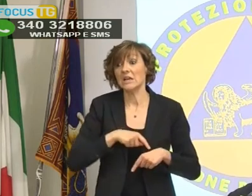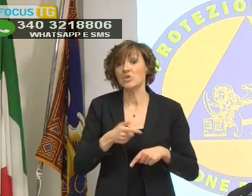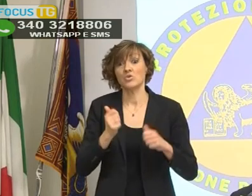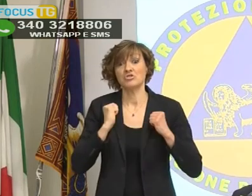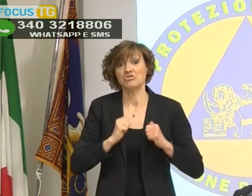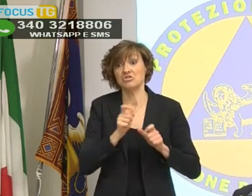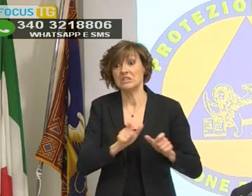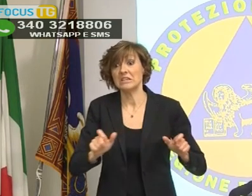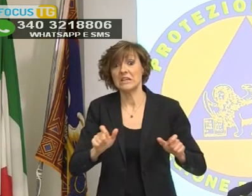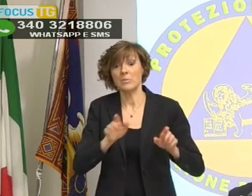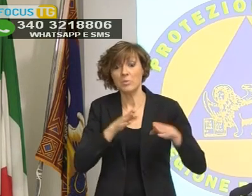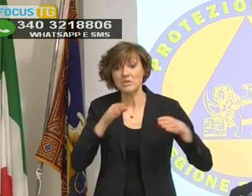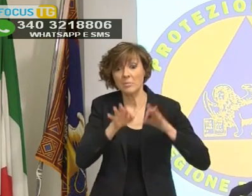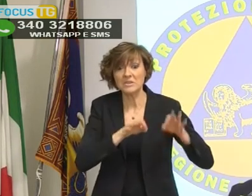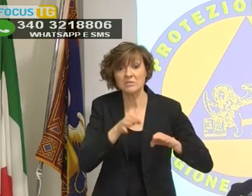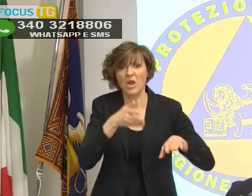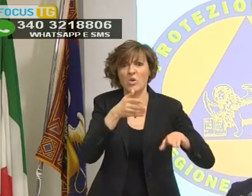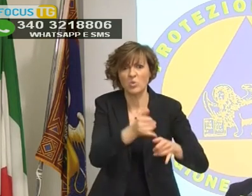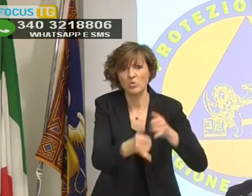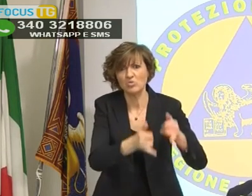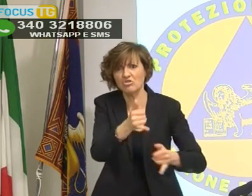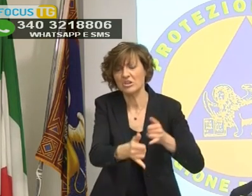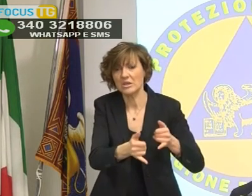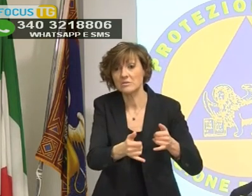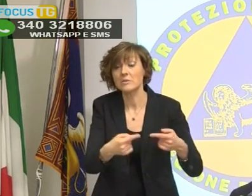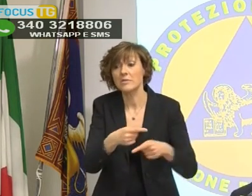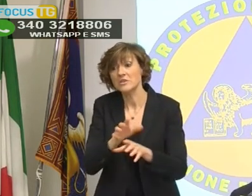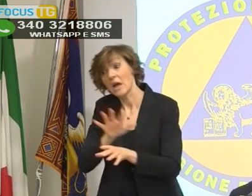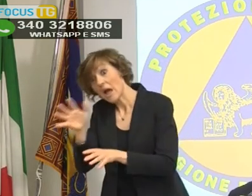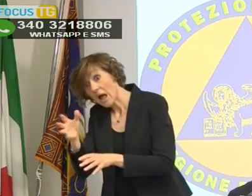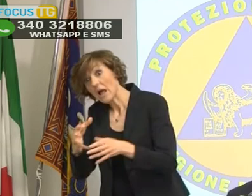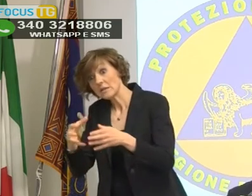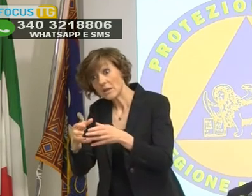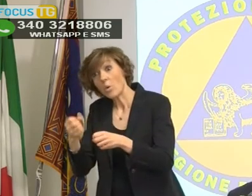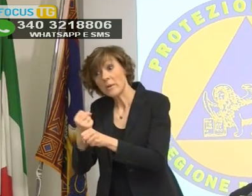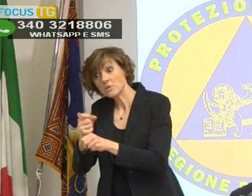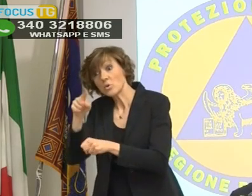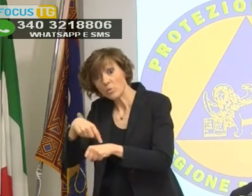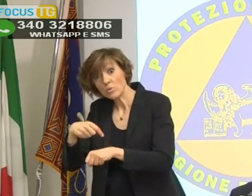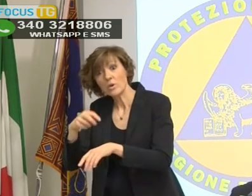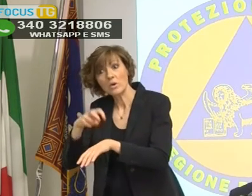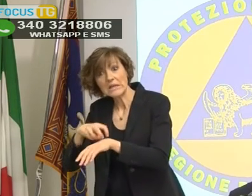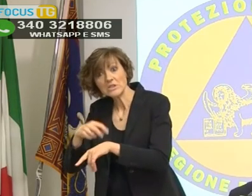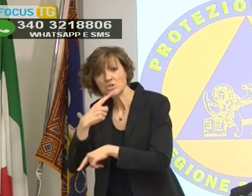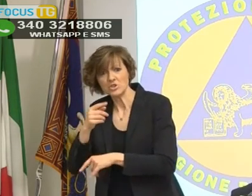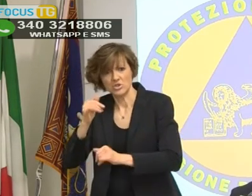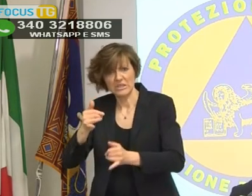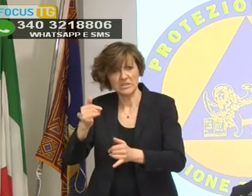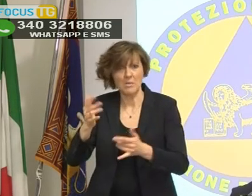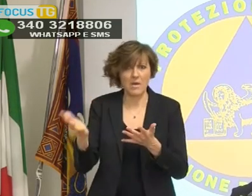cittadini nelle terapie intensive, che non serviva niente. Poi a fianco magari ci si mettono anche degli operatori, dei clinici che dicono sì,